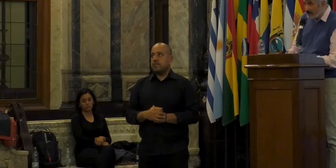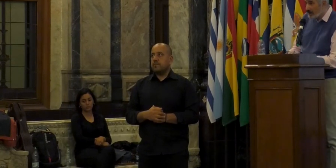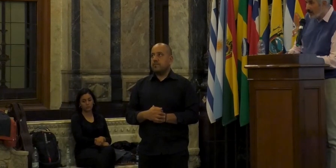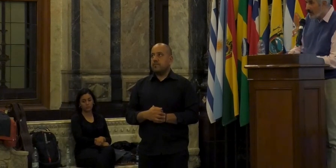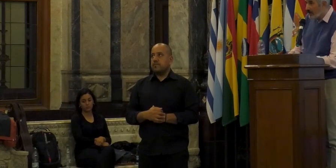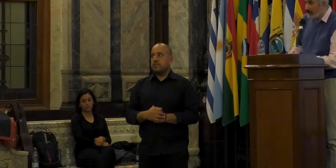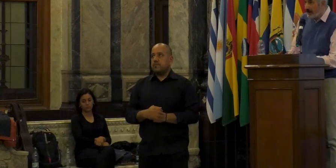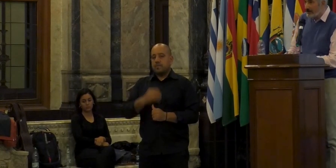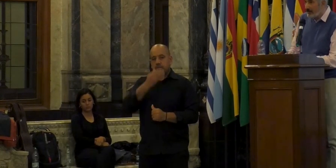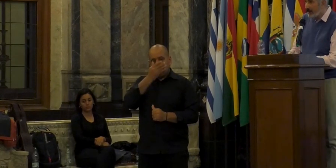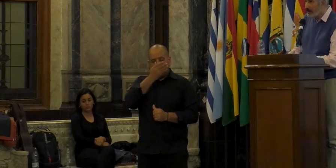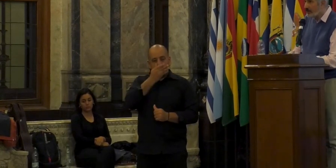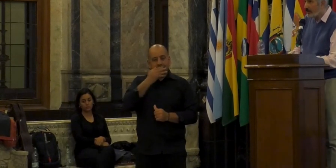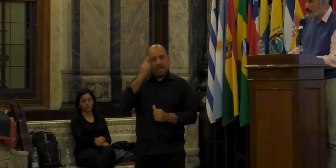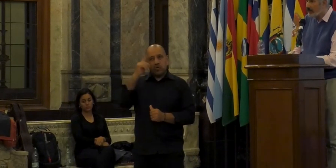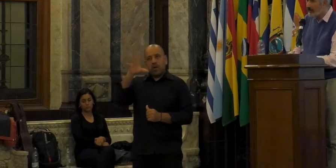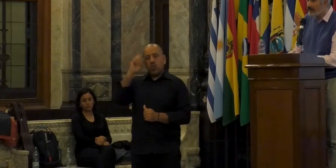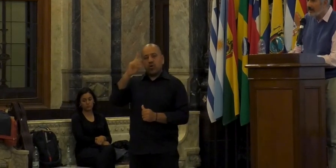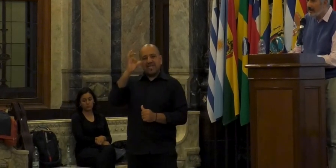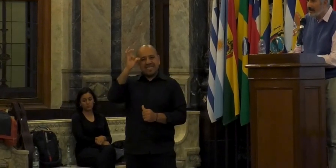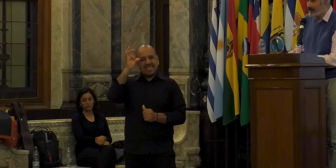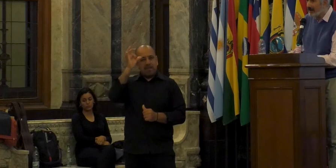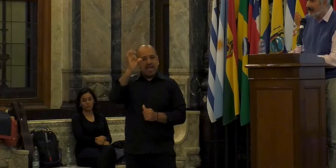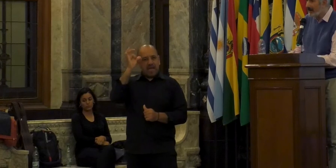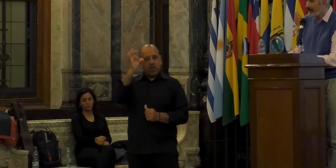Pues sí, yo recuerdo en el seminario de estudios urbanos